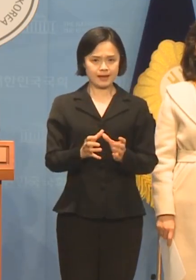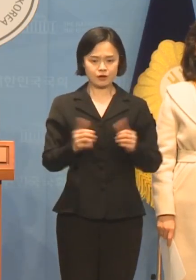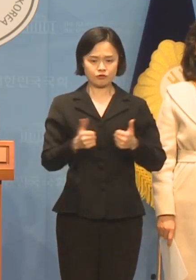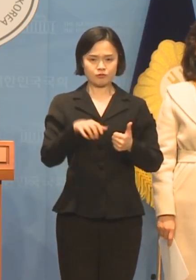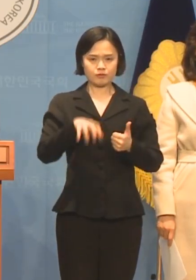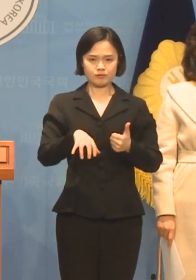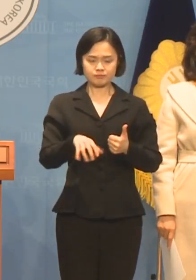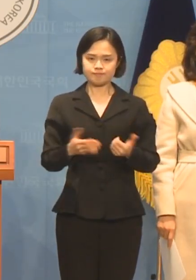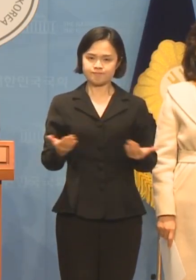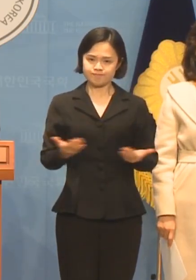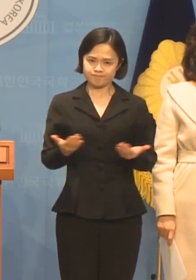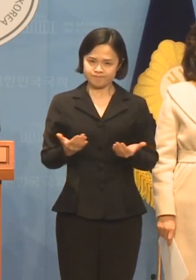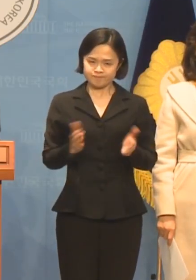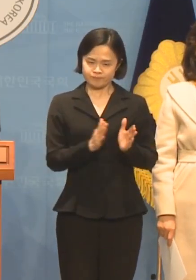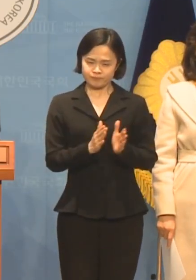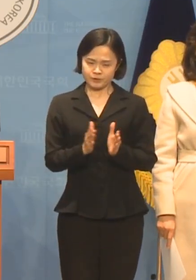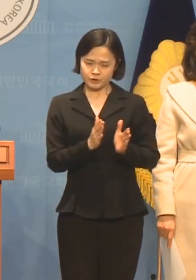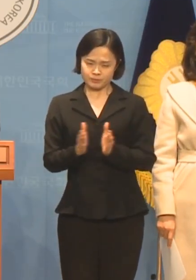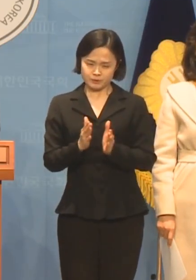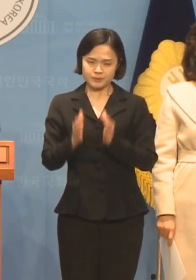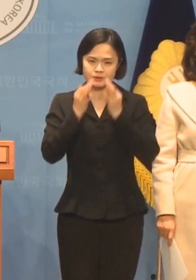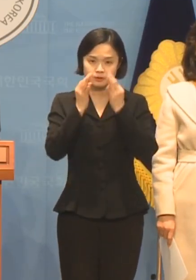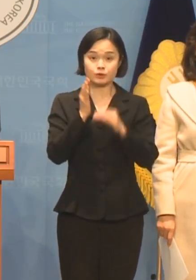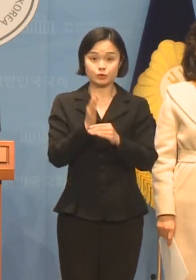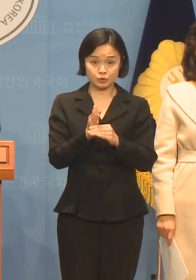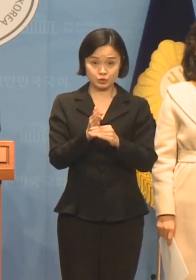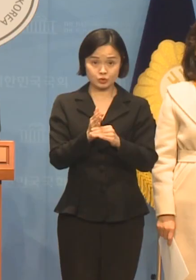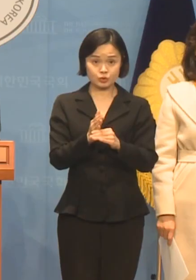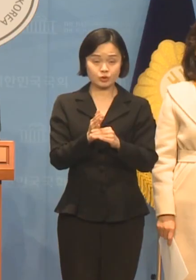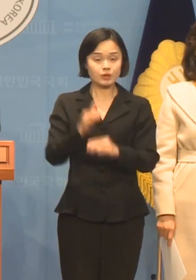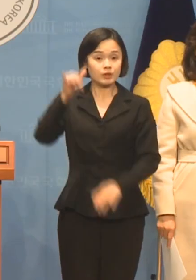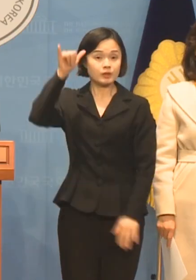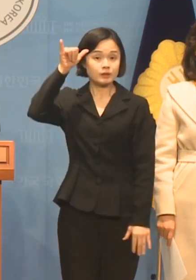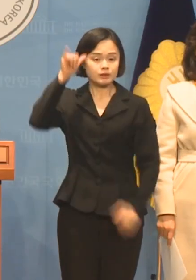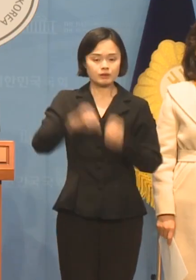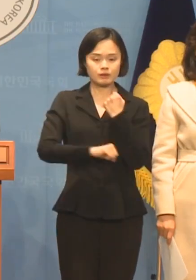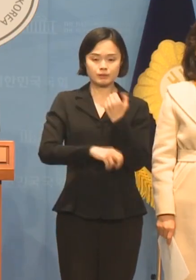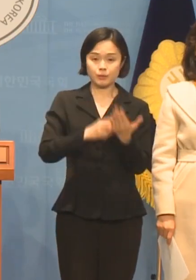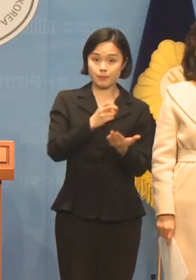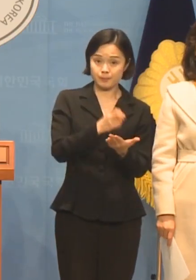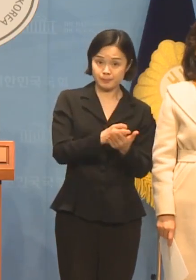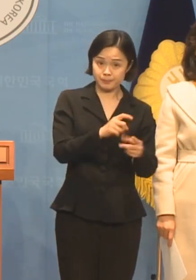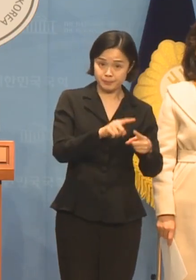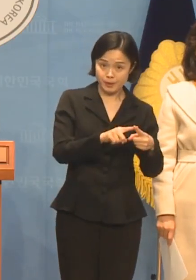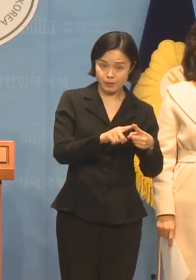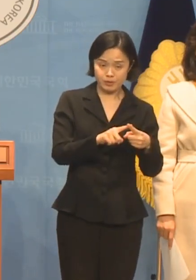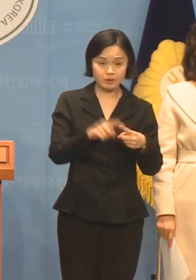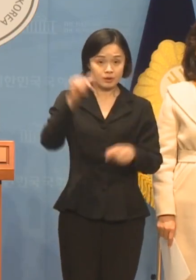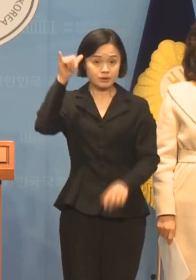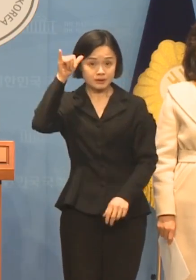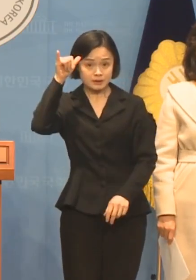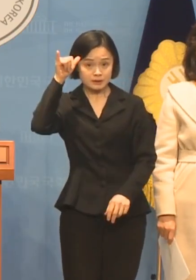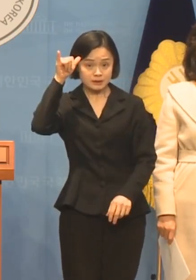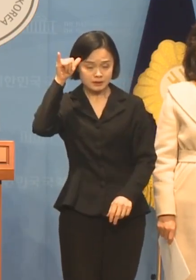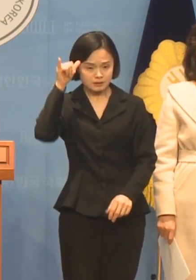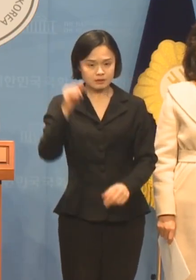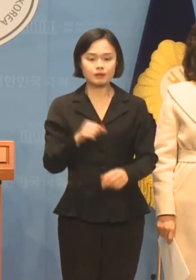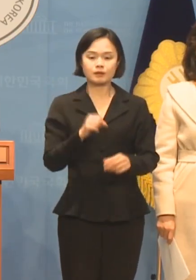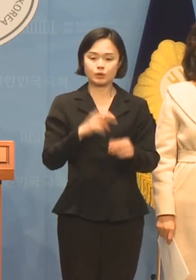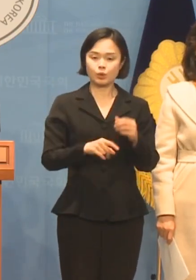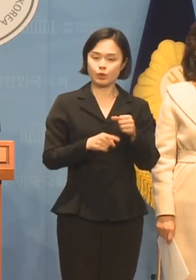있습니다. 인공지능 기본법을 시작으로 인공지능과 기초과학, 국방, 교육,